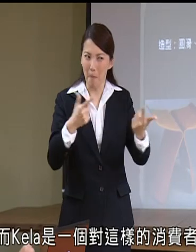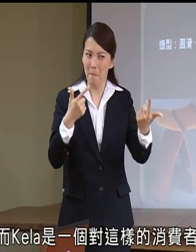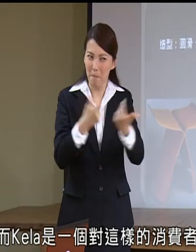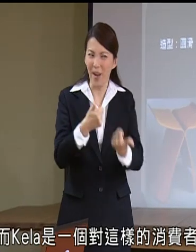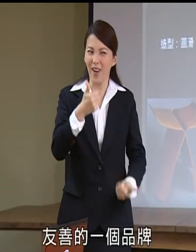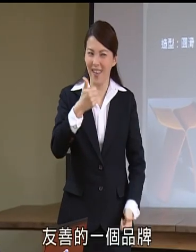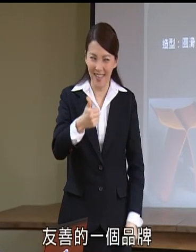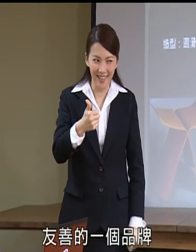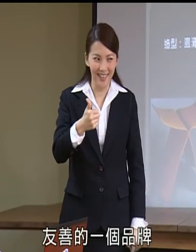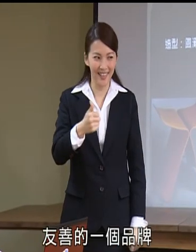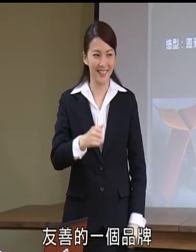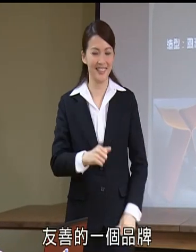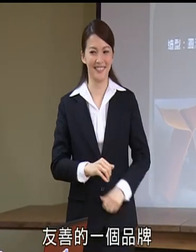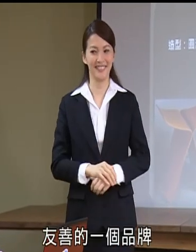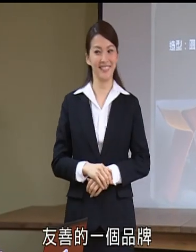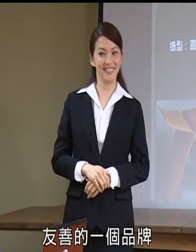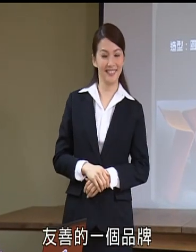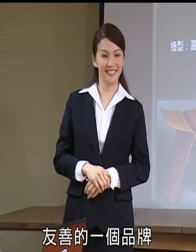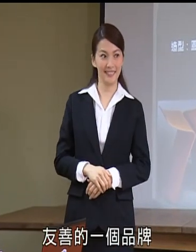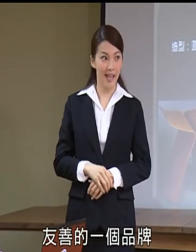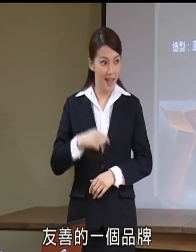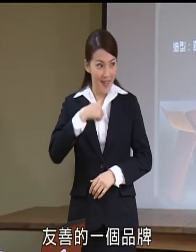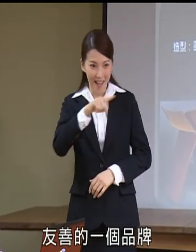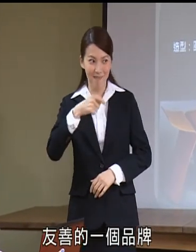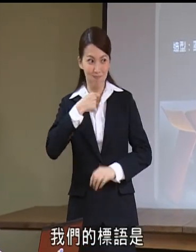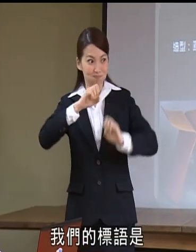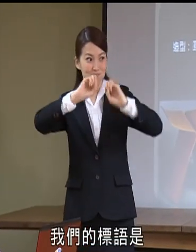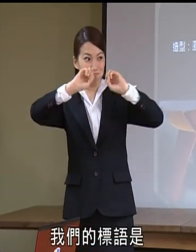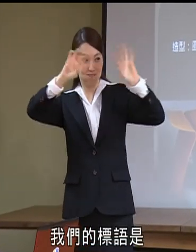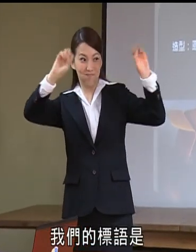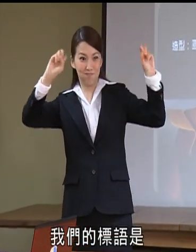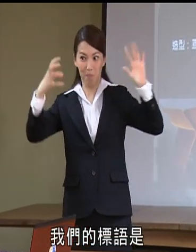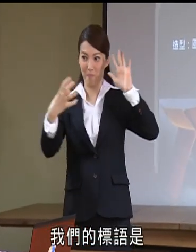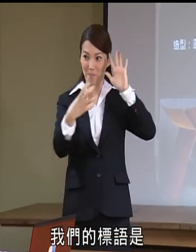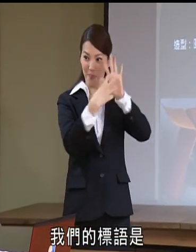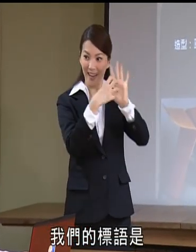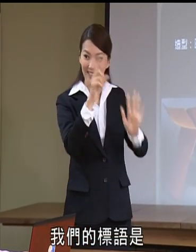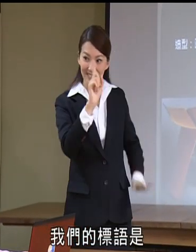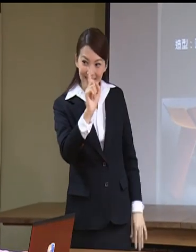者友善的一个品牌。我们的标语是：